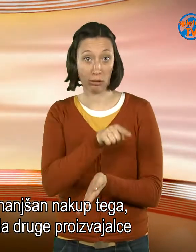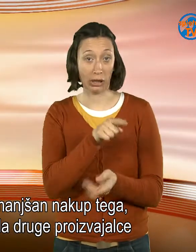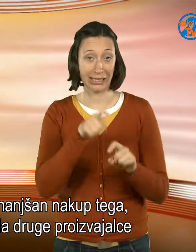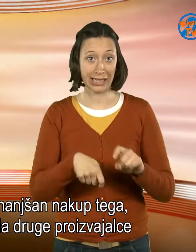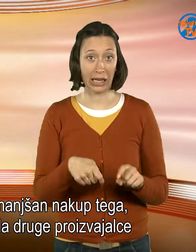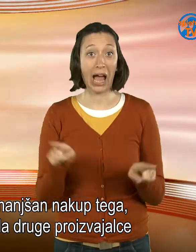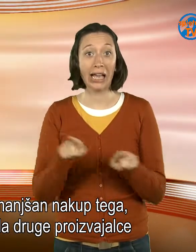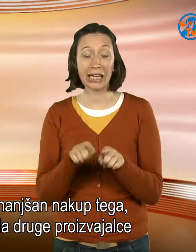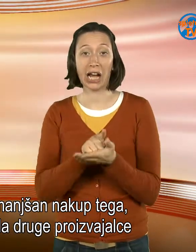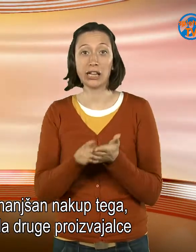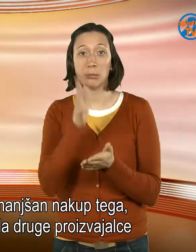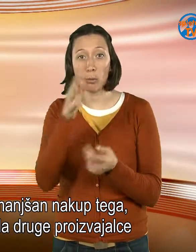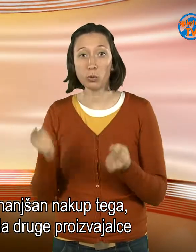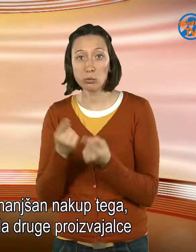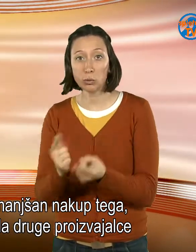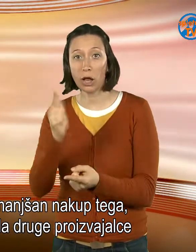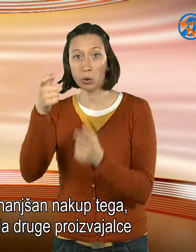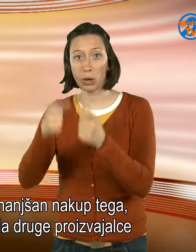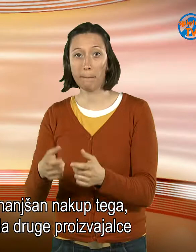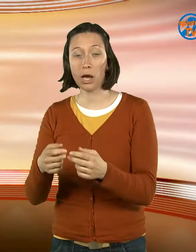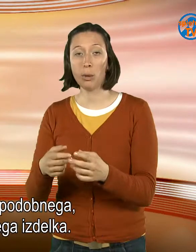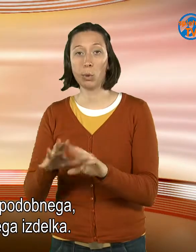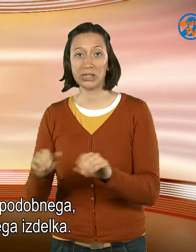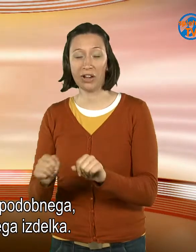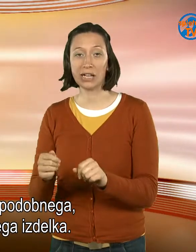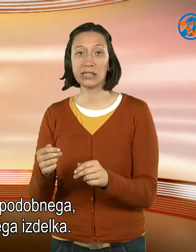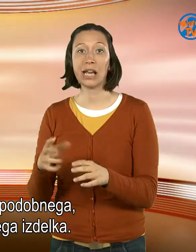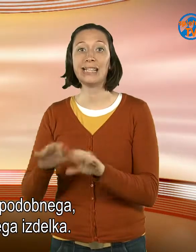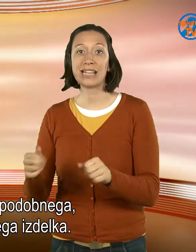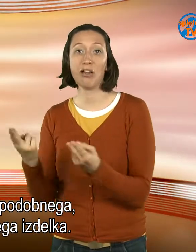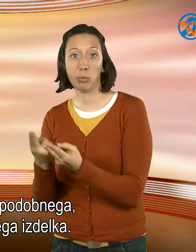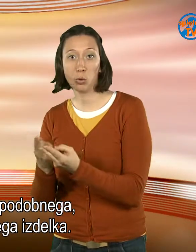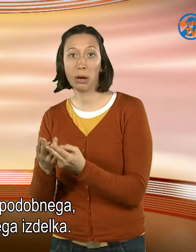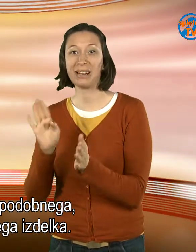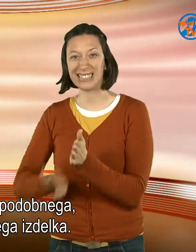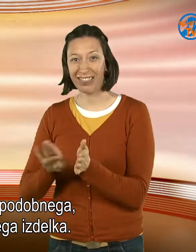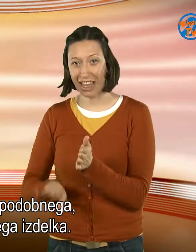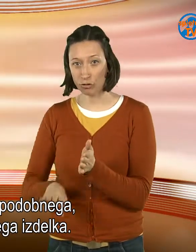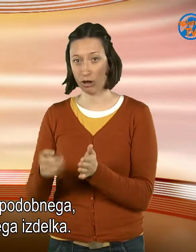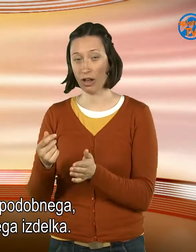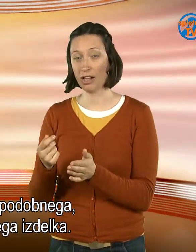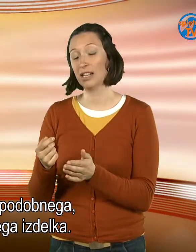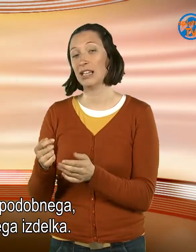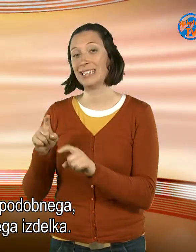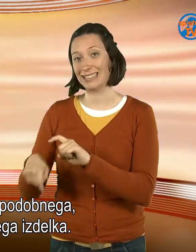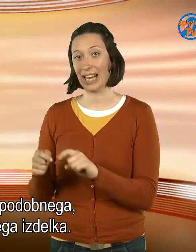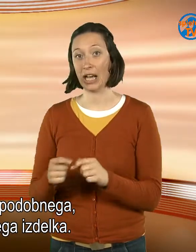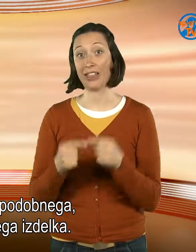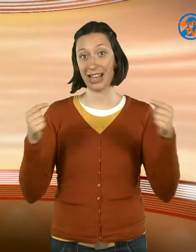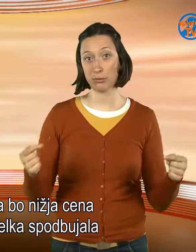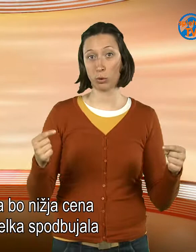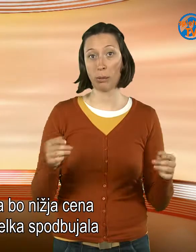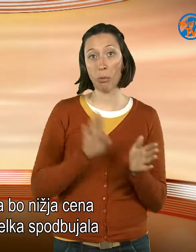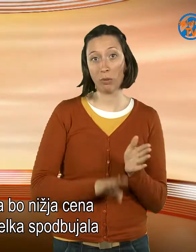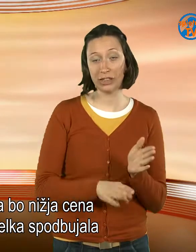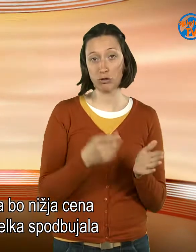le-tega, hkrati pa spodbudila druge proizvajalce k izdelavi podobnega, a cenejšega izdelka. Nasprotno